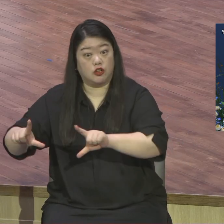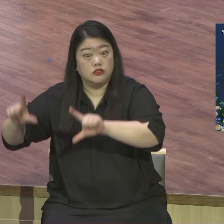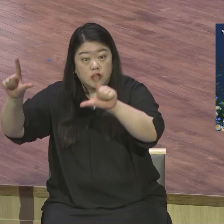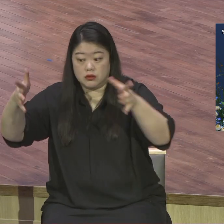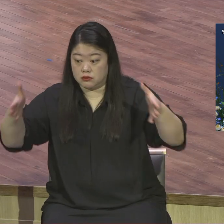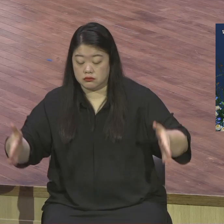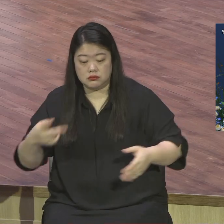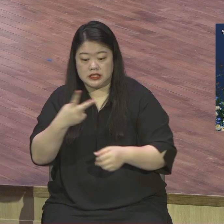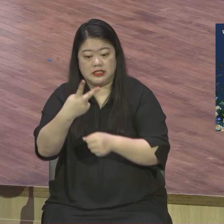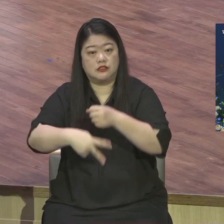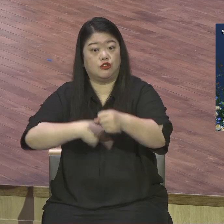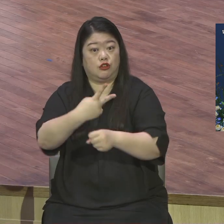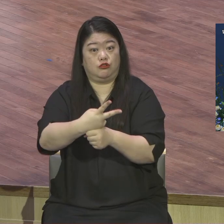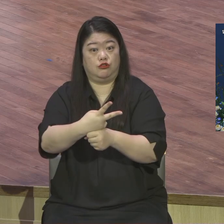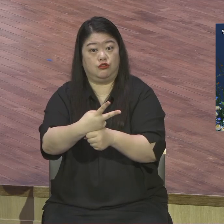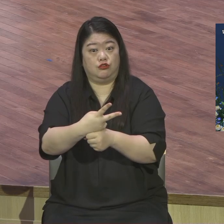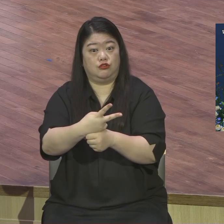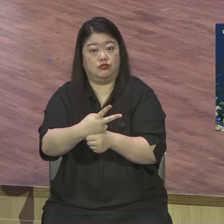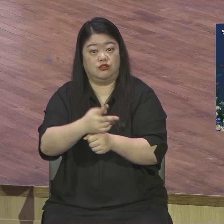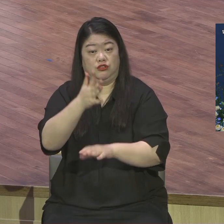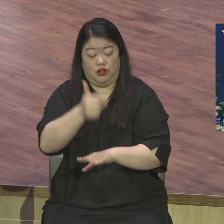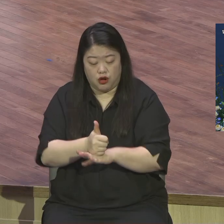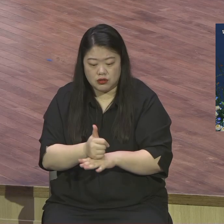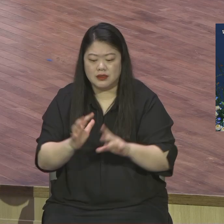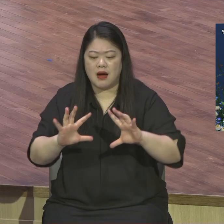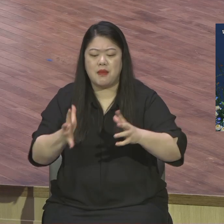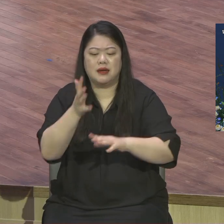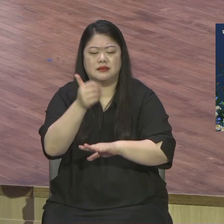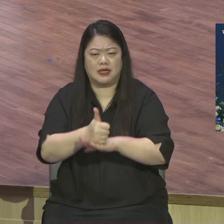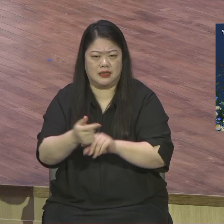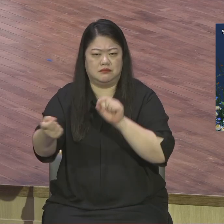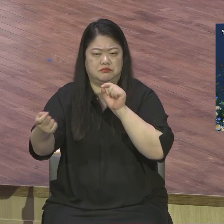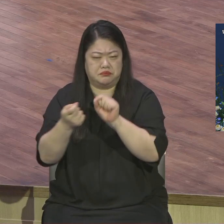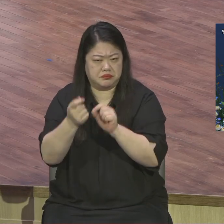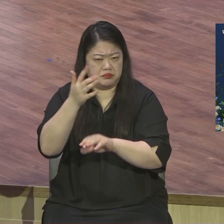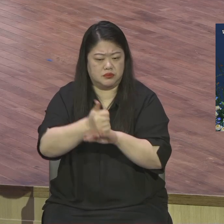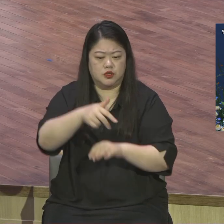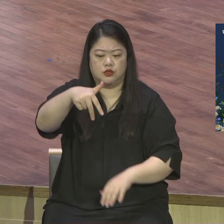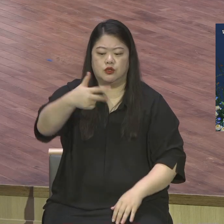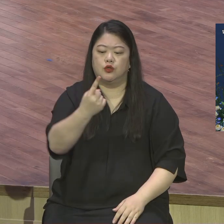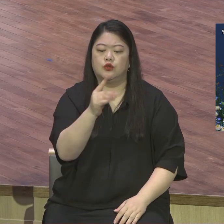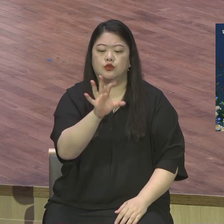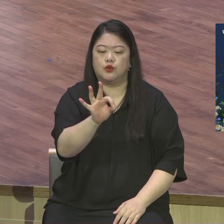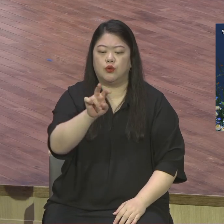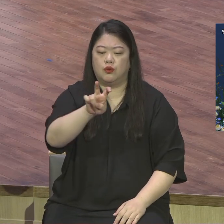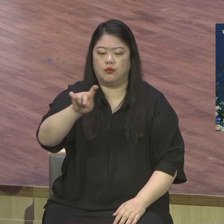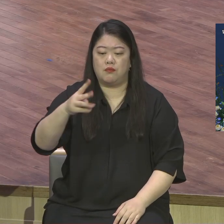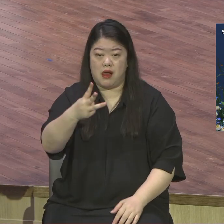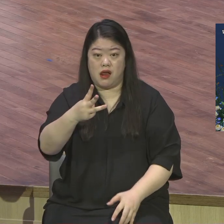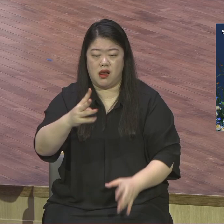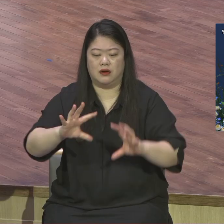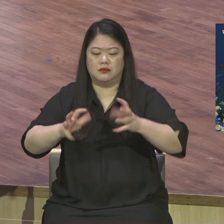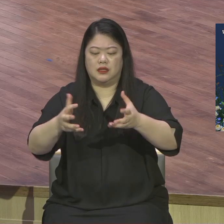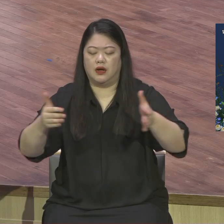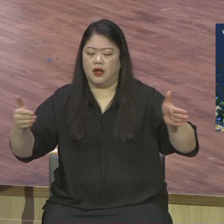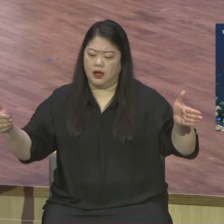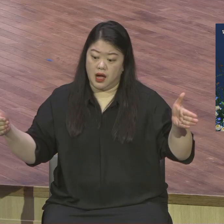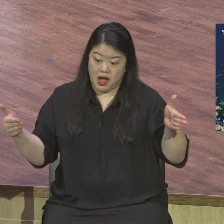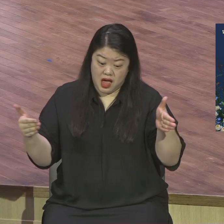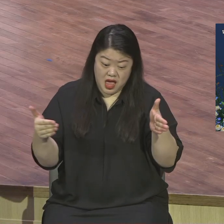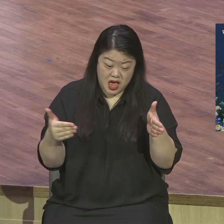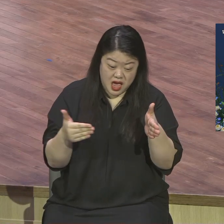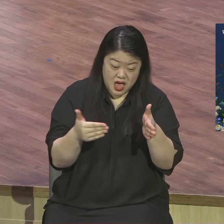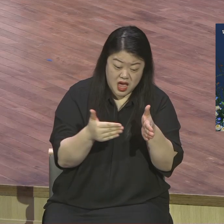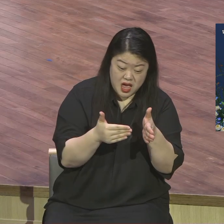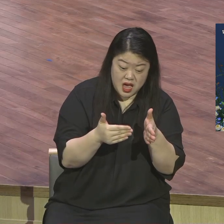정리를 합니다. 그래서 종말이다. 지금은 마치 이 레프리